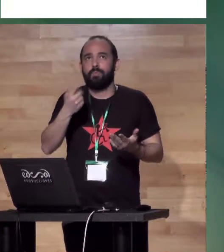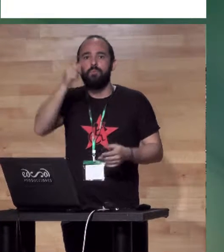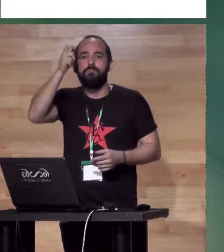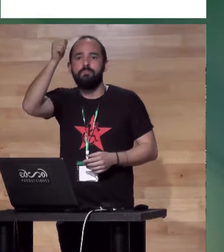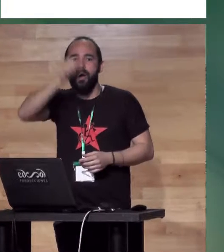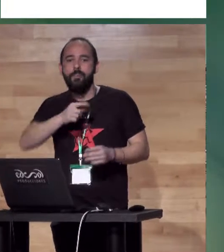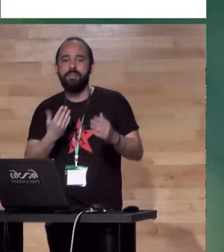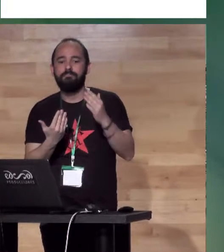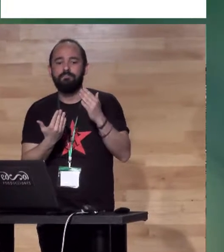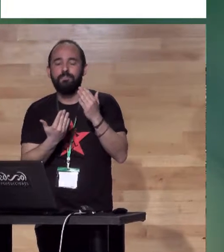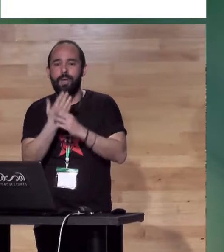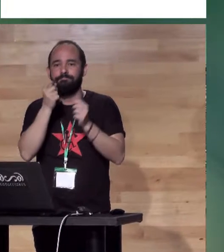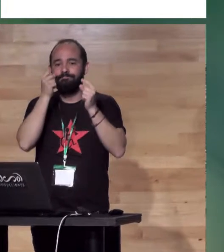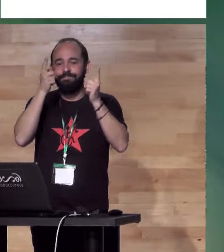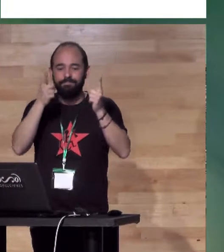situación.